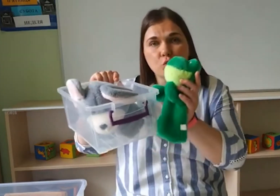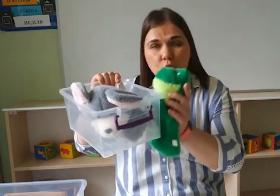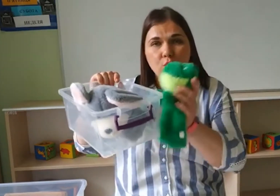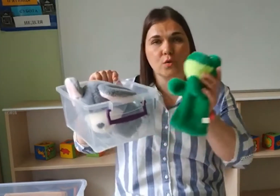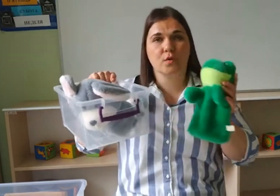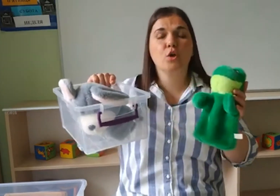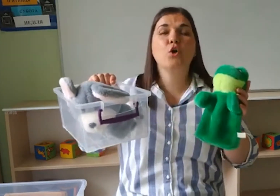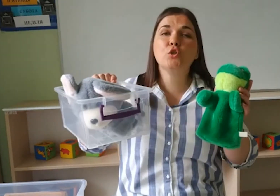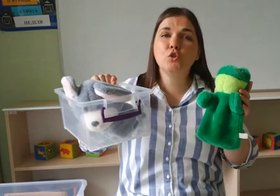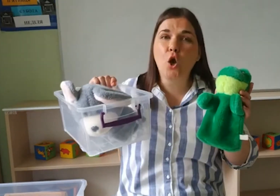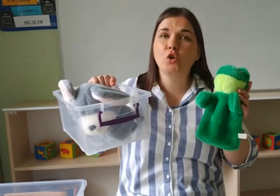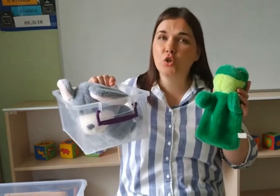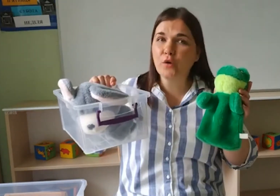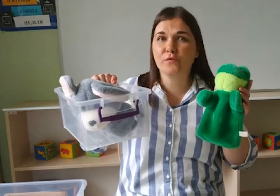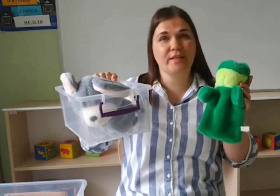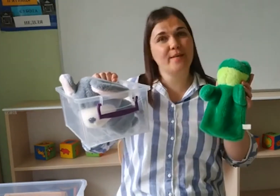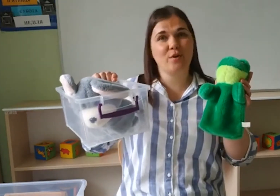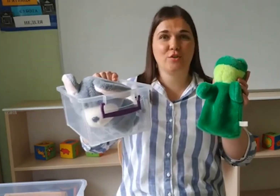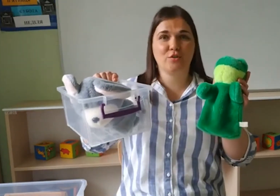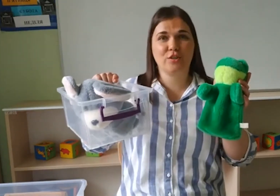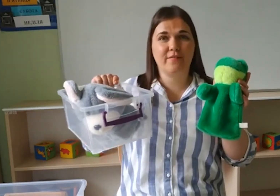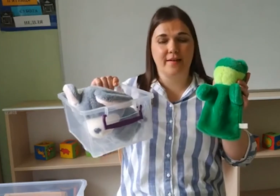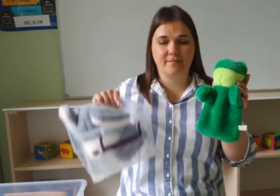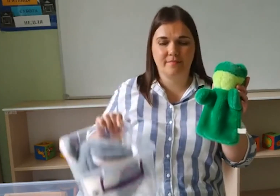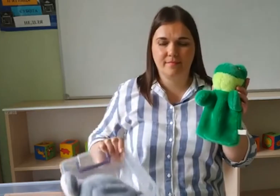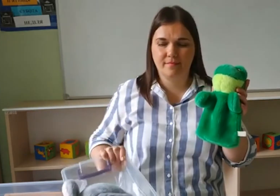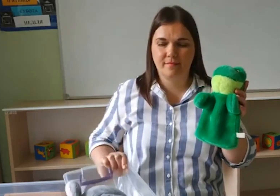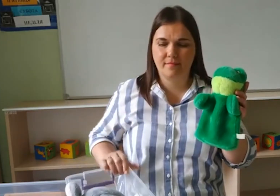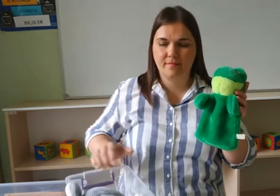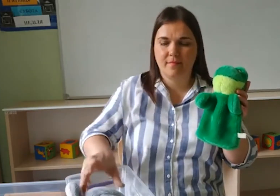Тук-тук-тук. Хто-хто в теремочку живе?